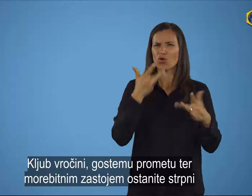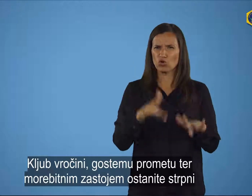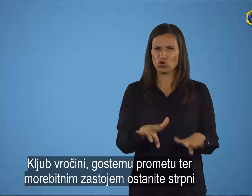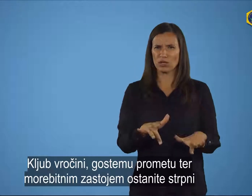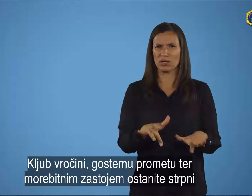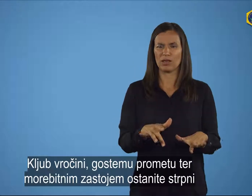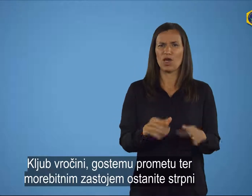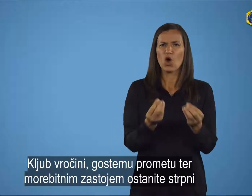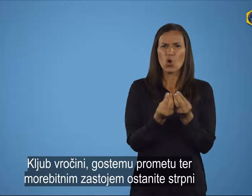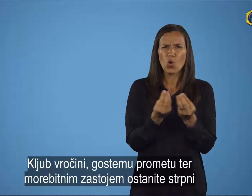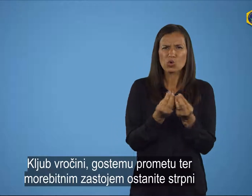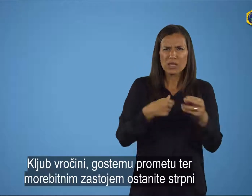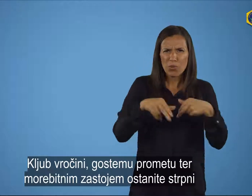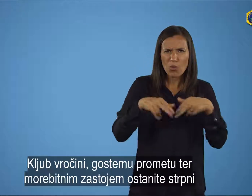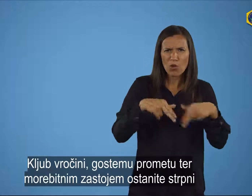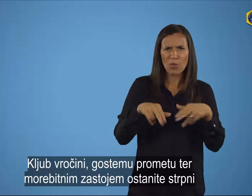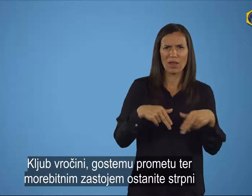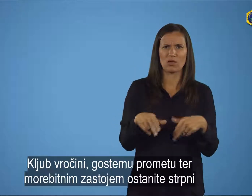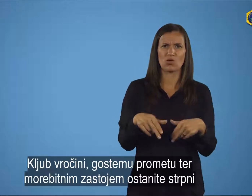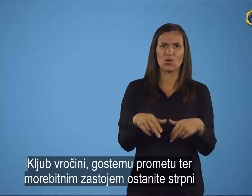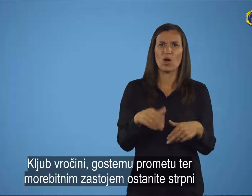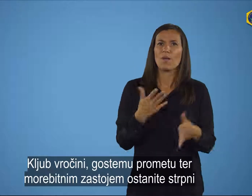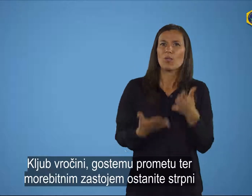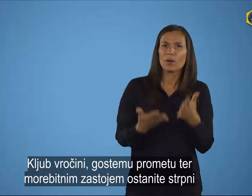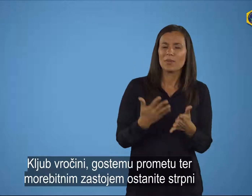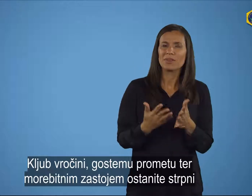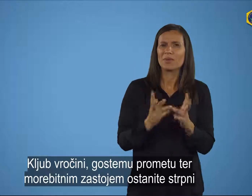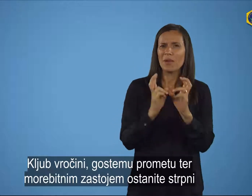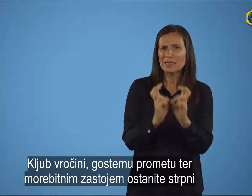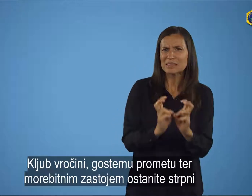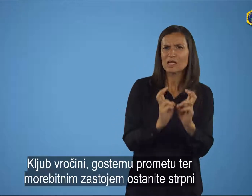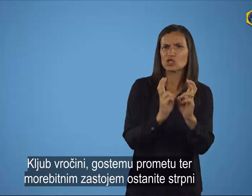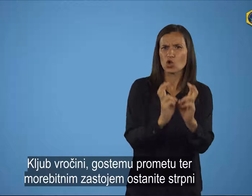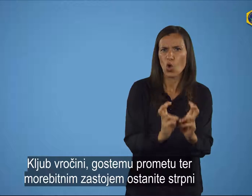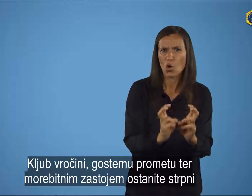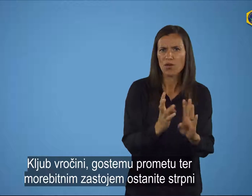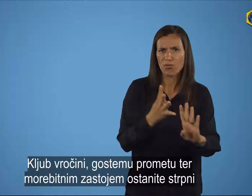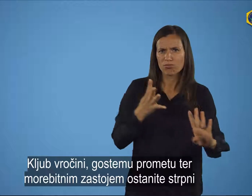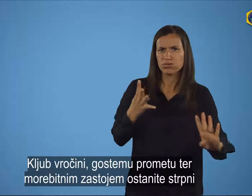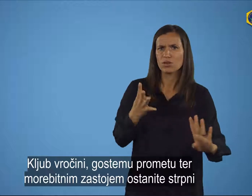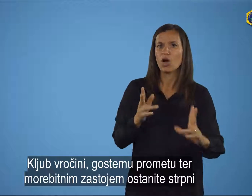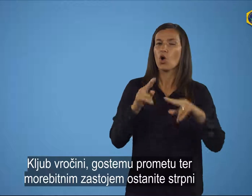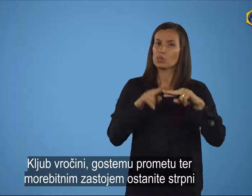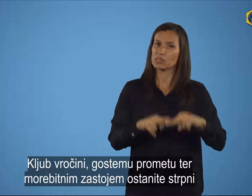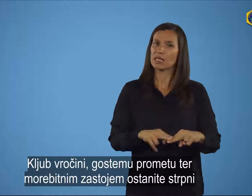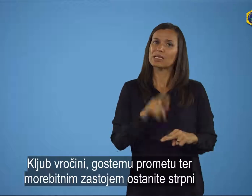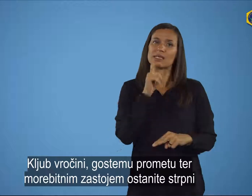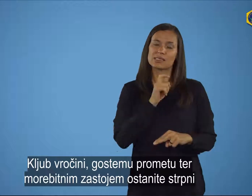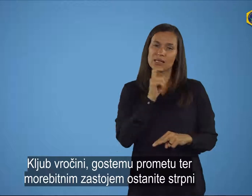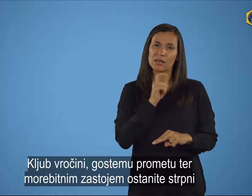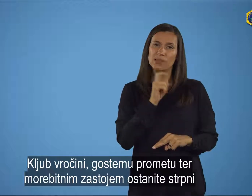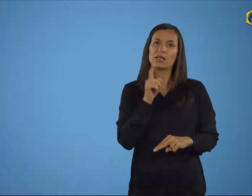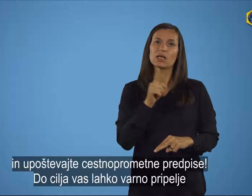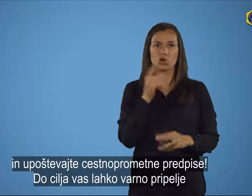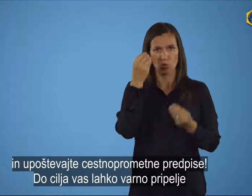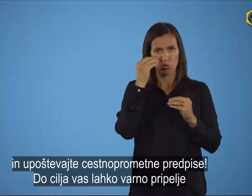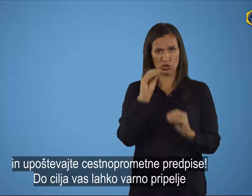vročini, gostemu prometu ter morebitnim zastojem, ostanite strpni in upoštevajte cestno-prometne predpise.